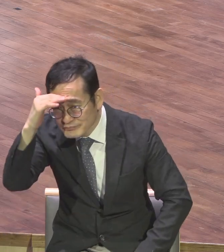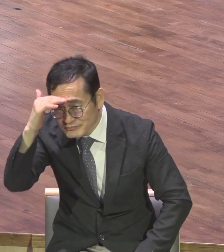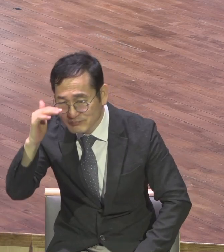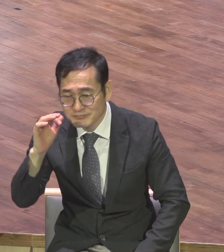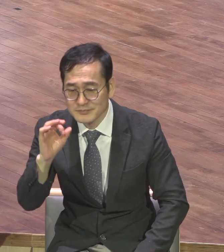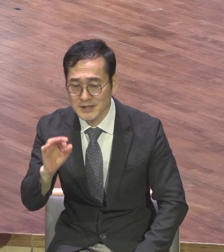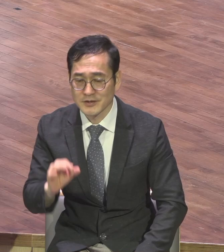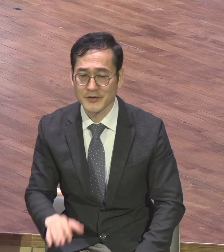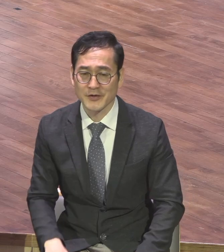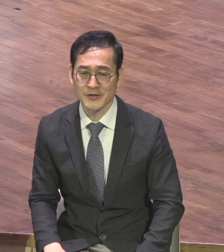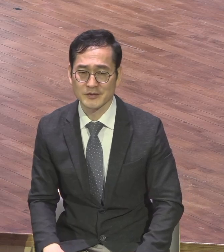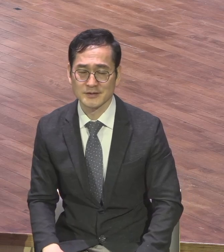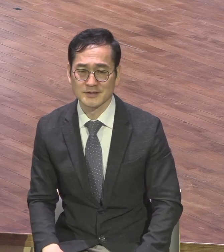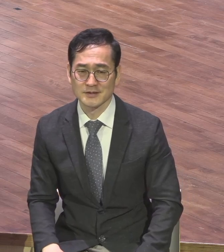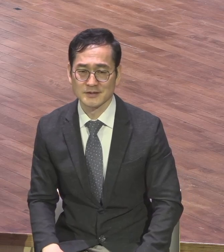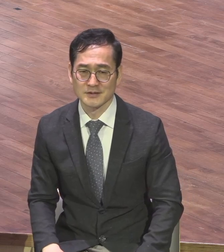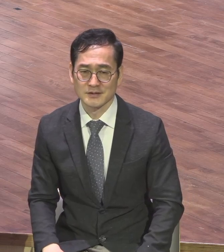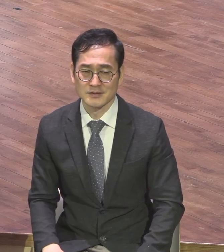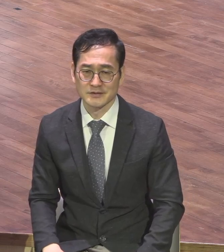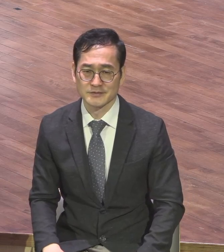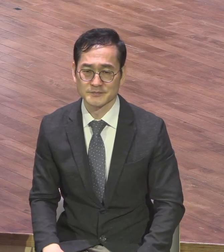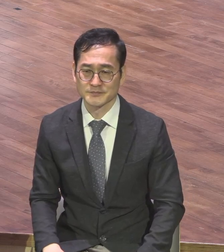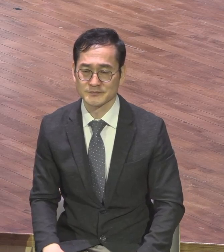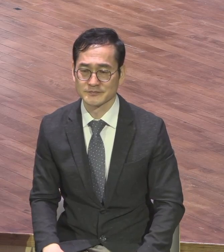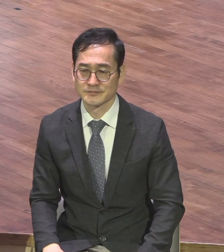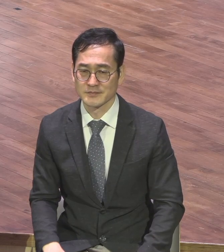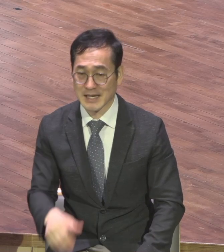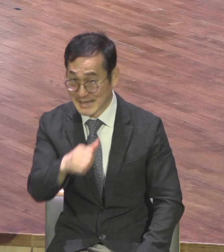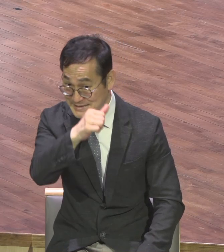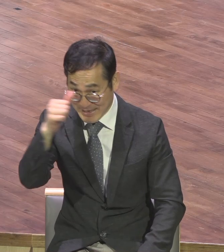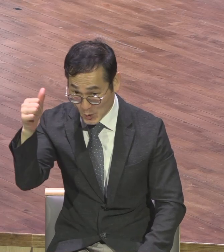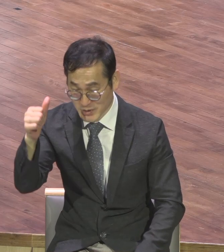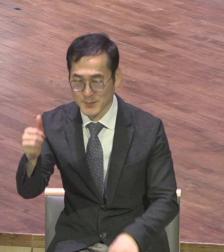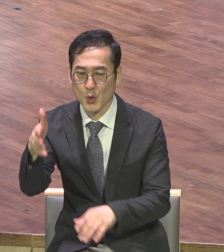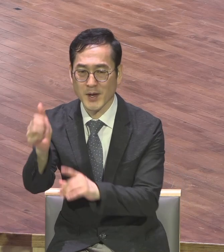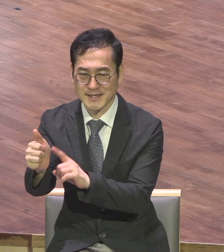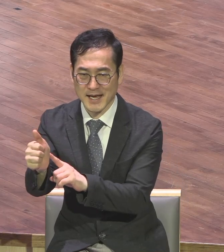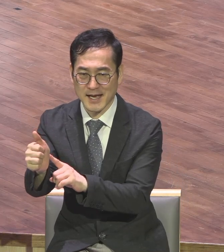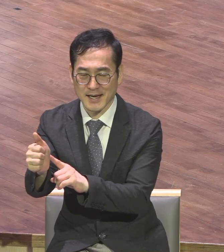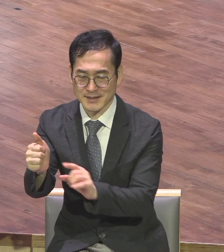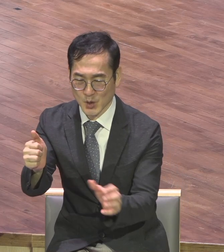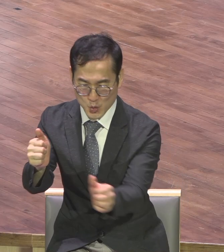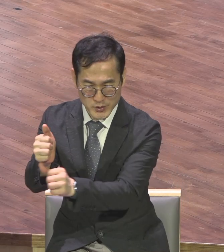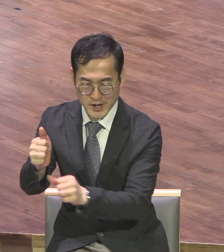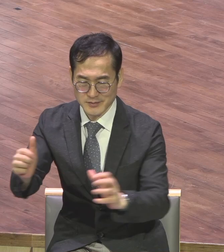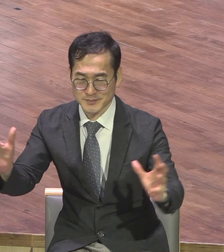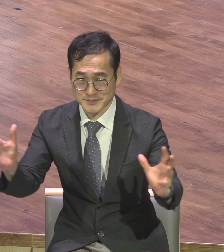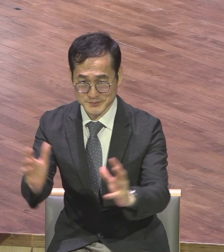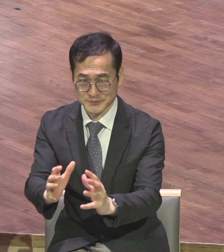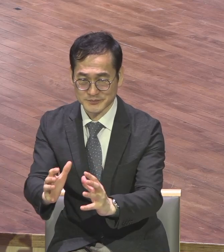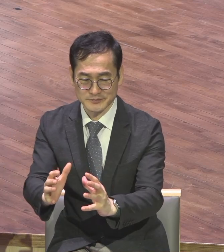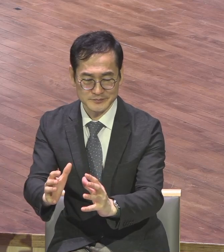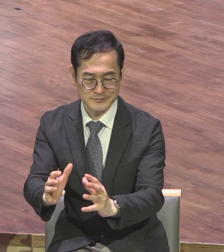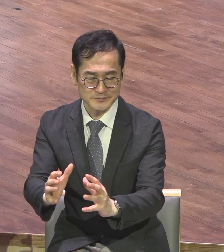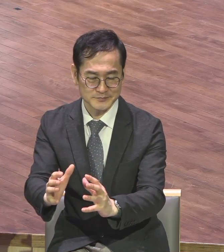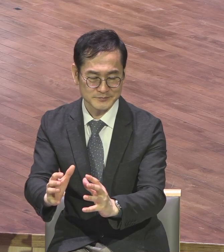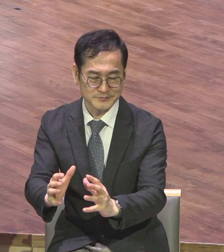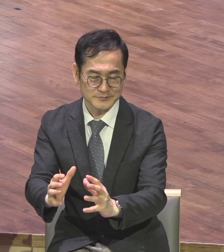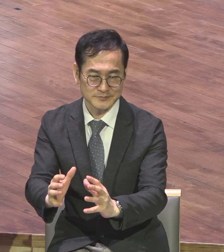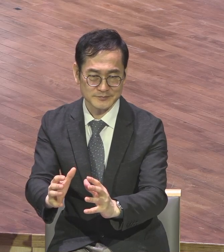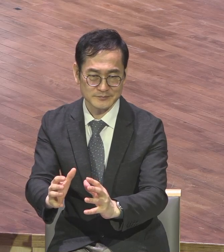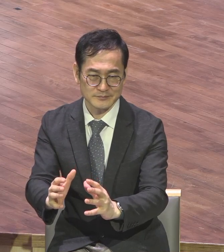서기와 장로회장이 헌신을 해가지고 모든 위원장님들, 우리 헌당 위원장을 비롯한